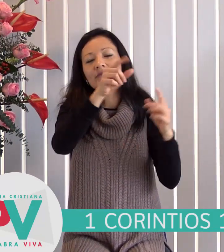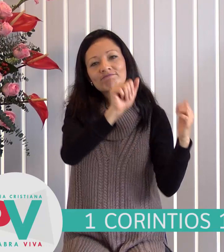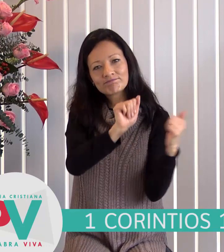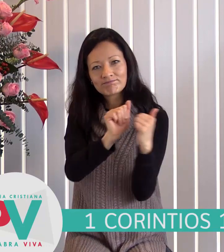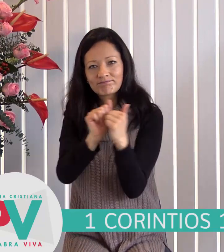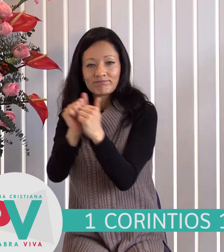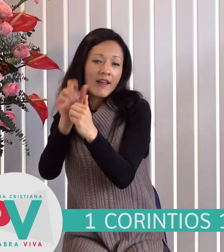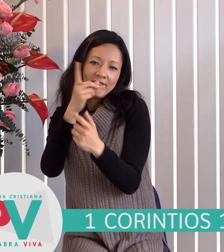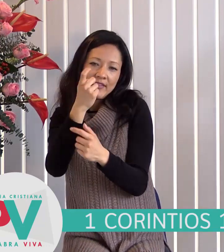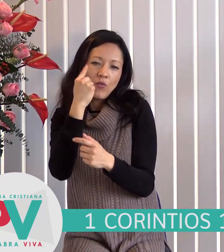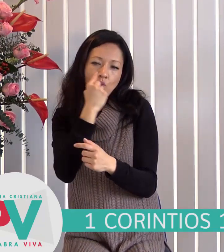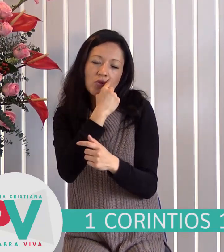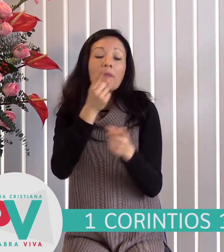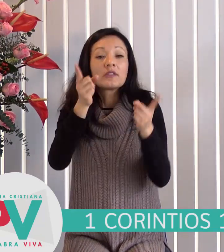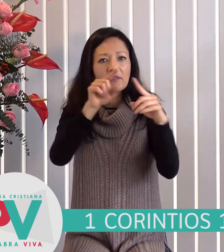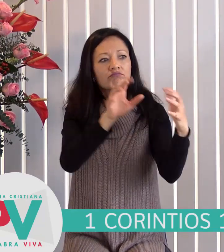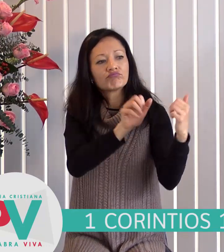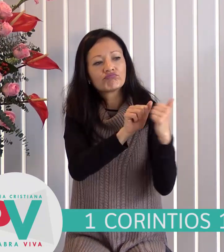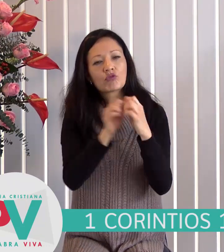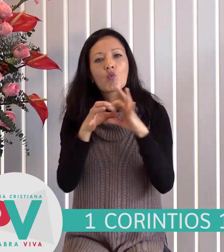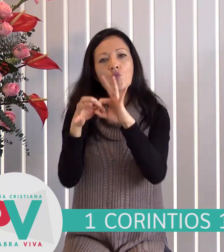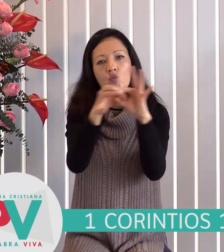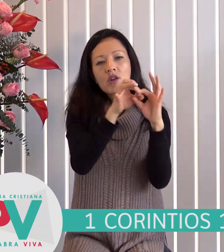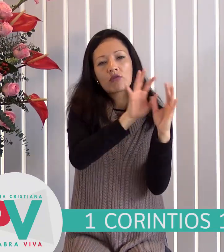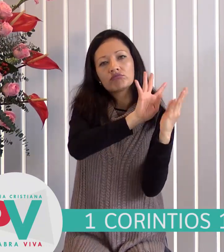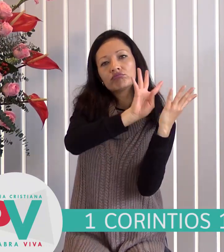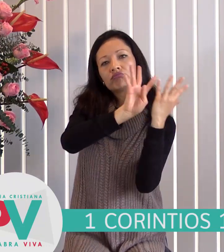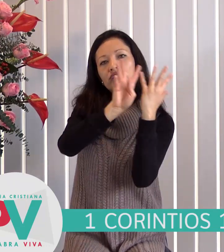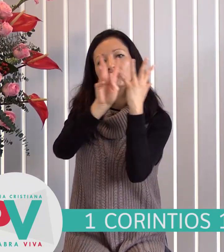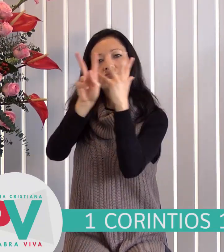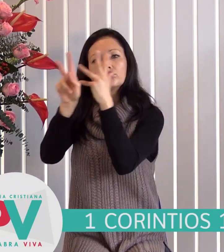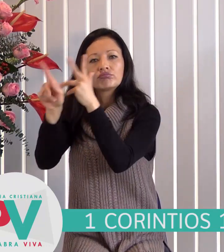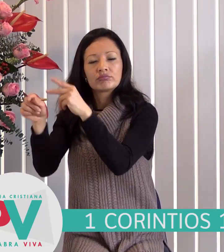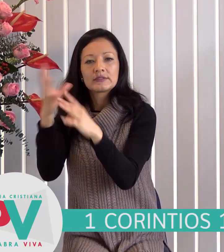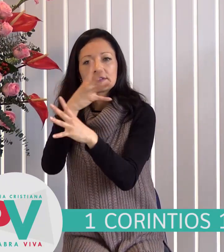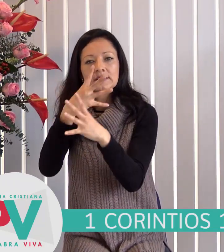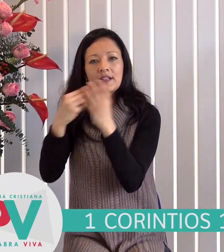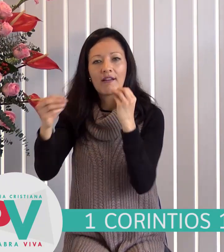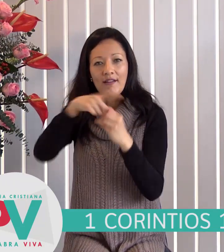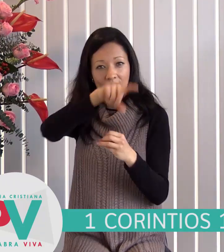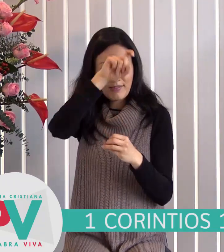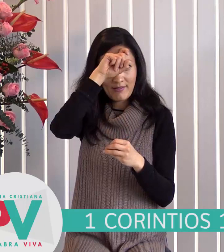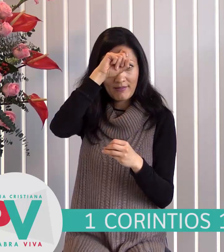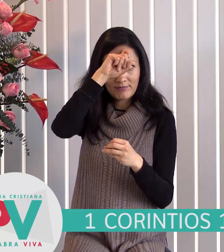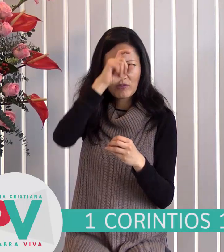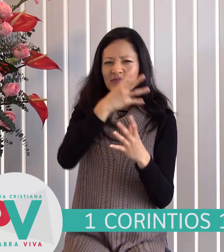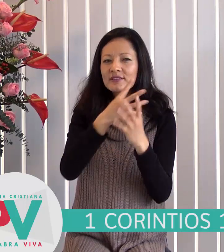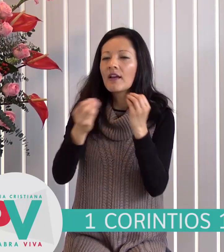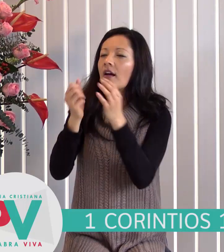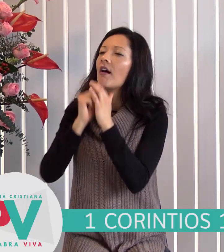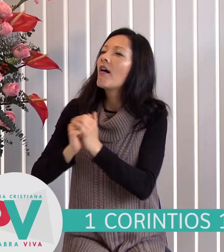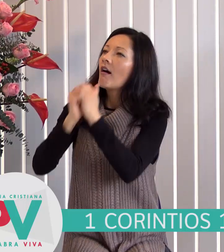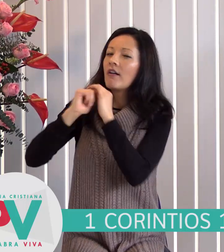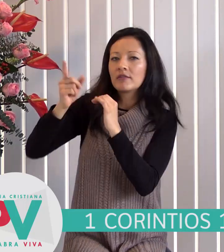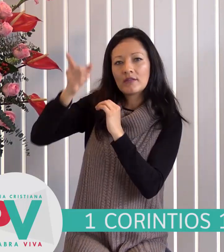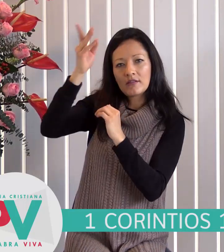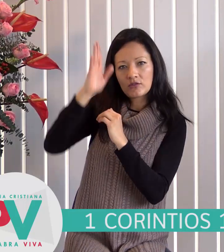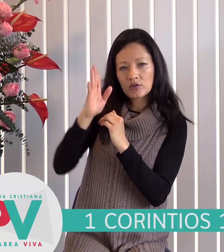que salió con ellos que no eran judíos, pero ellos se volvieron prosélitos de los judíos. y salieron a adorar a Dios.